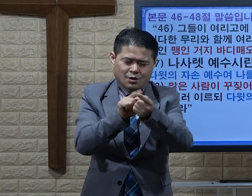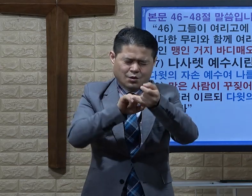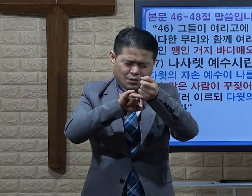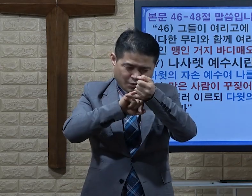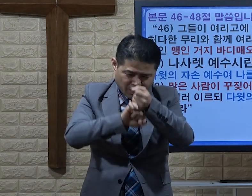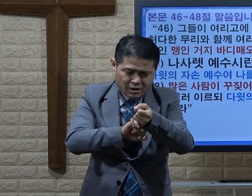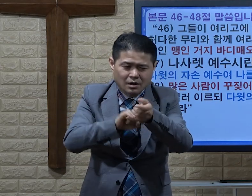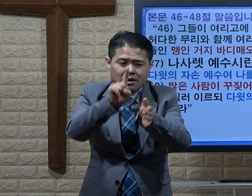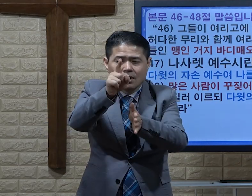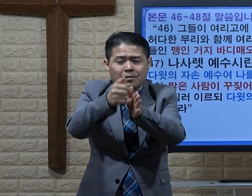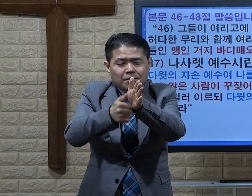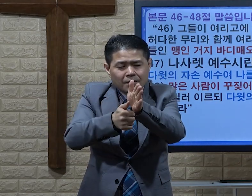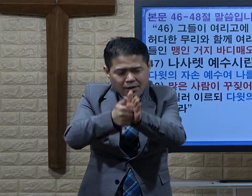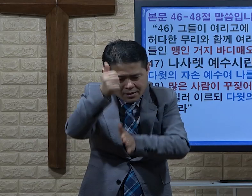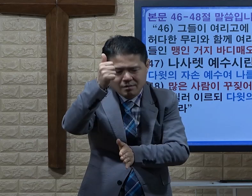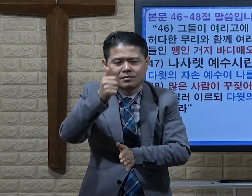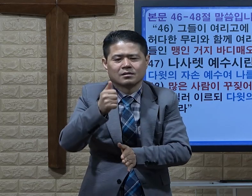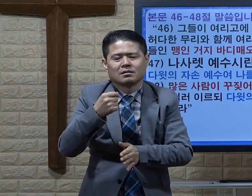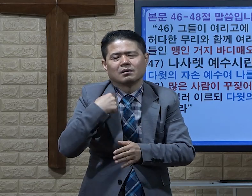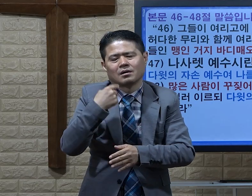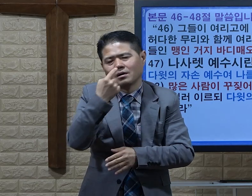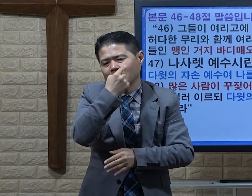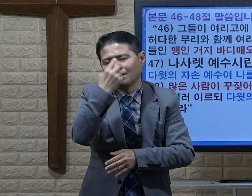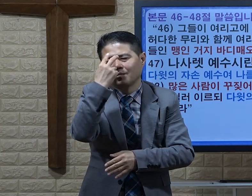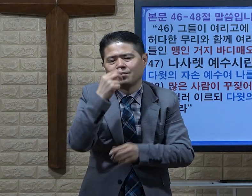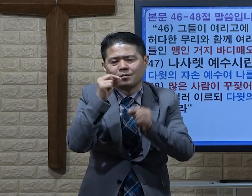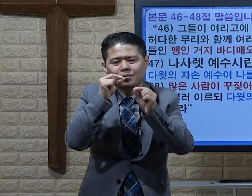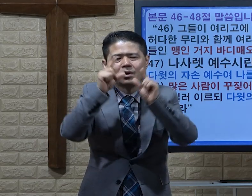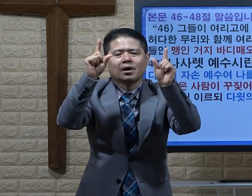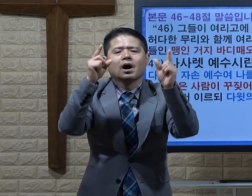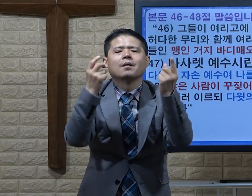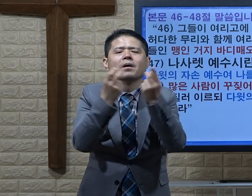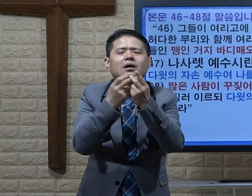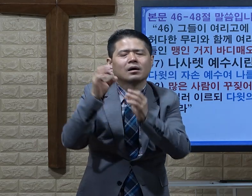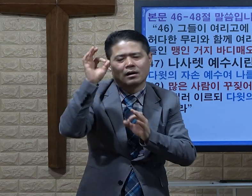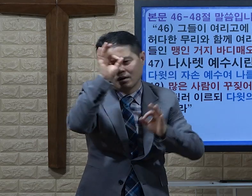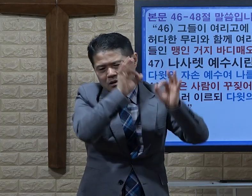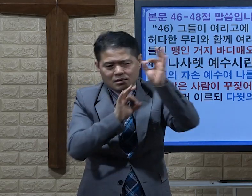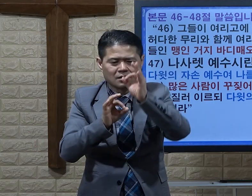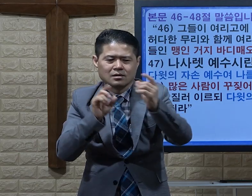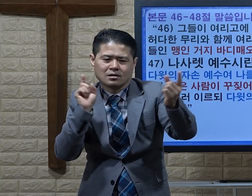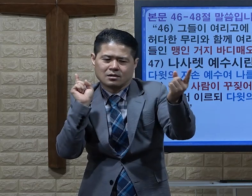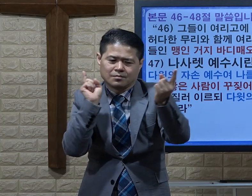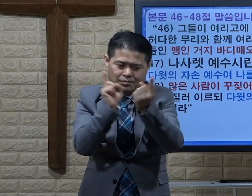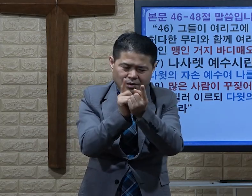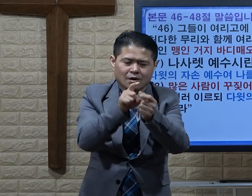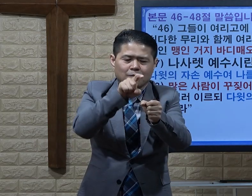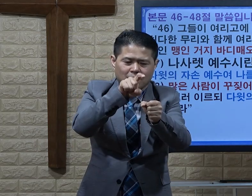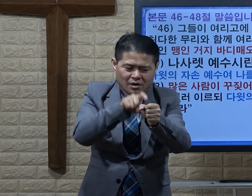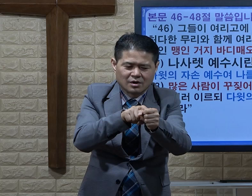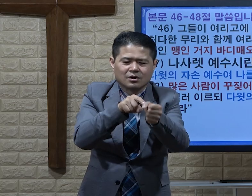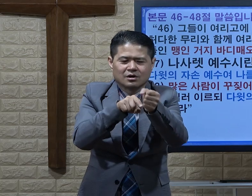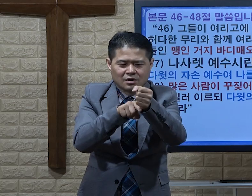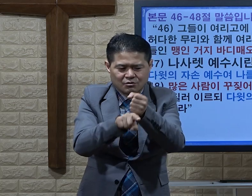그것을 붙잡았기 때문에 희망에서 눈을 떴고 하나님을 보고 그 의미에